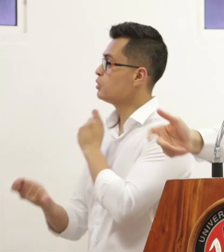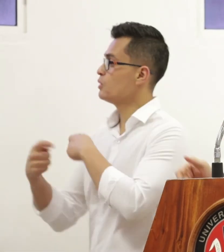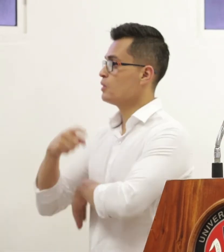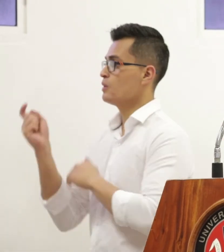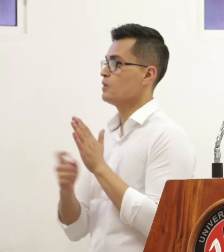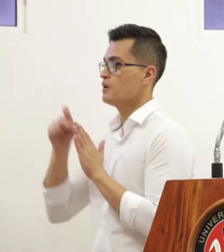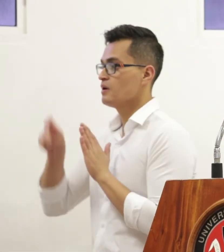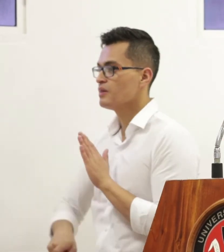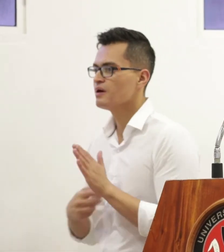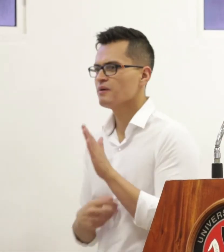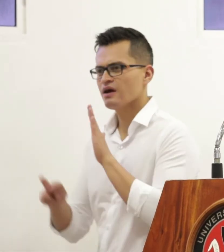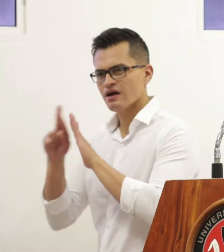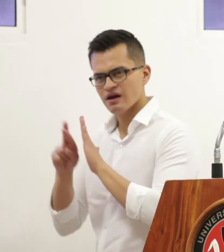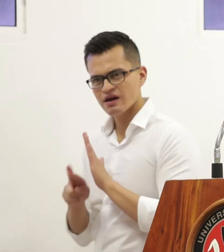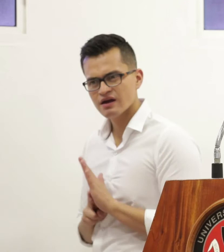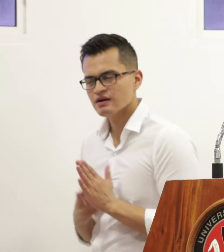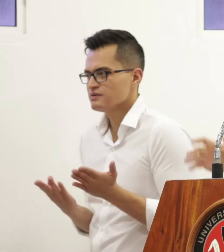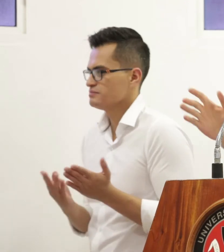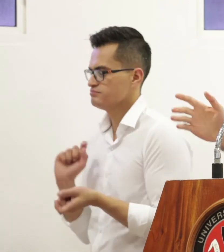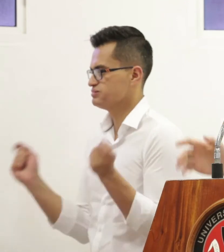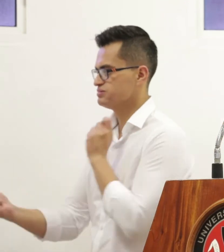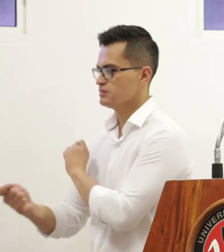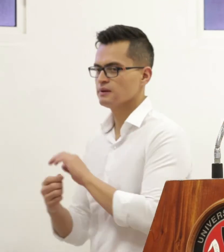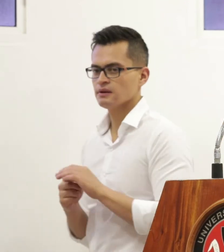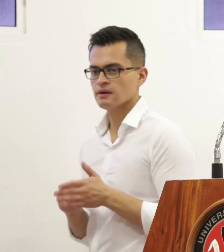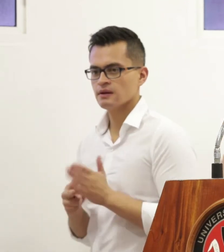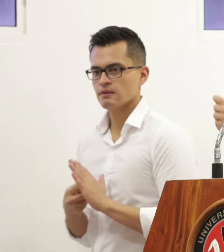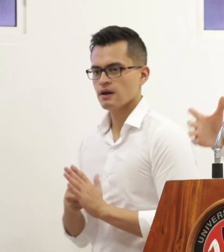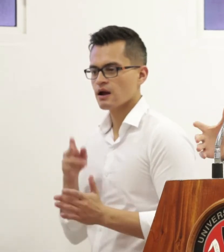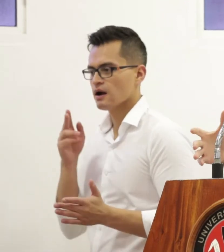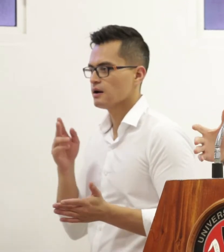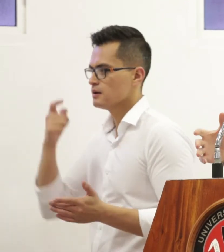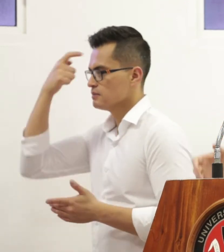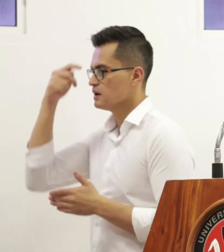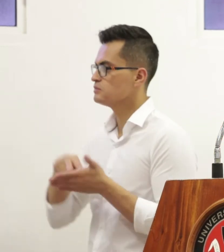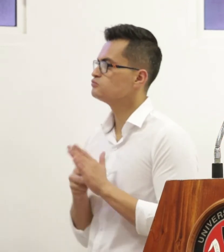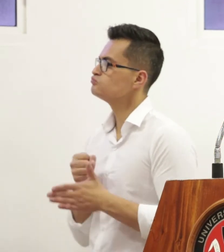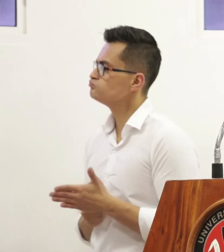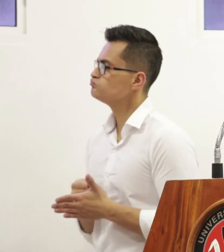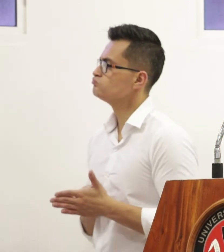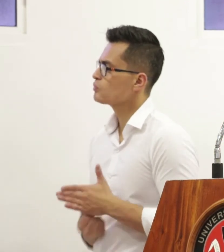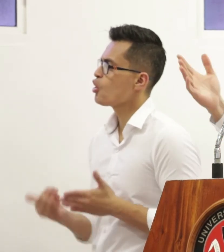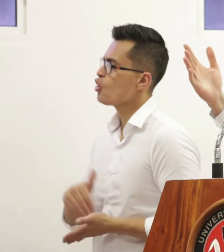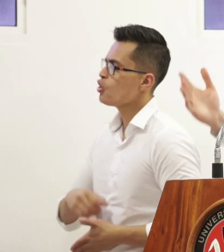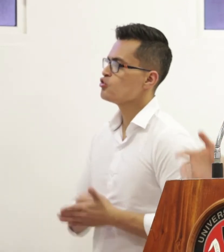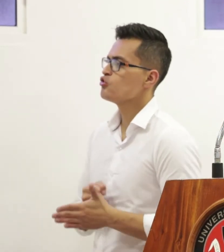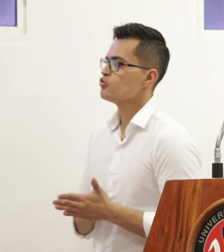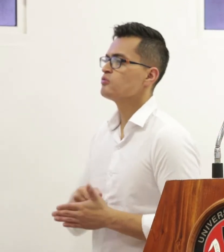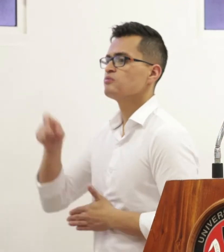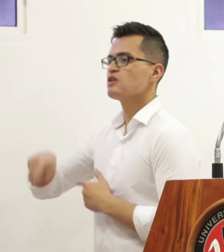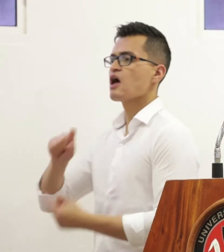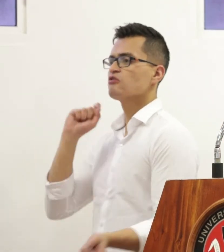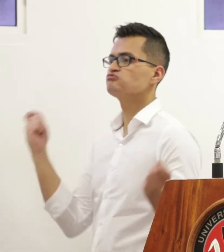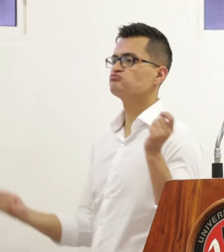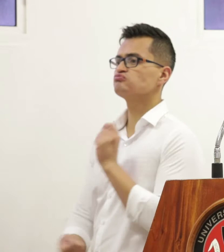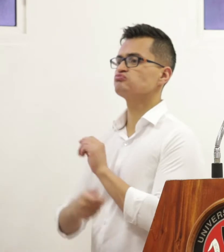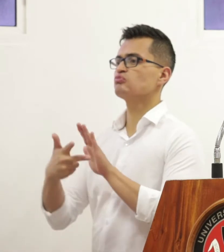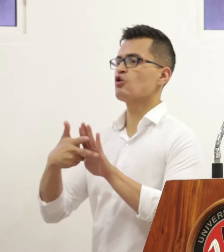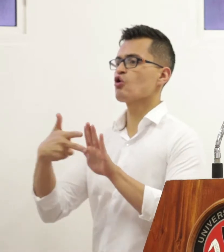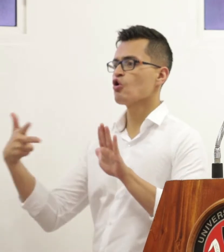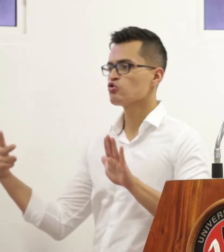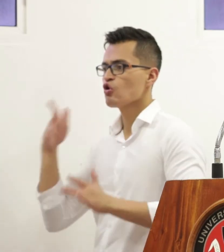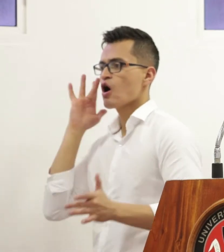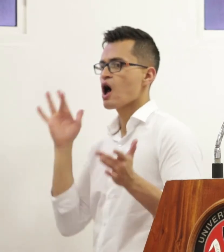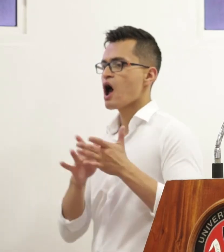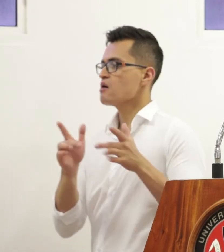reglamentos de las corporaciones. Aquí no se trata simplemente de insistir de nuevo en una gran reforma constitucional a nivel de las cúpulas